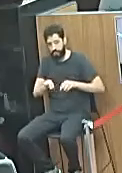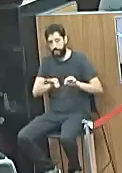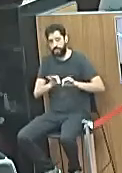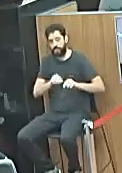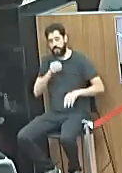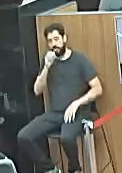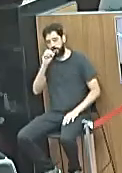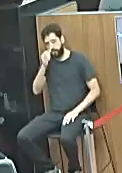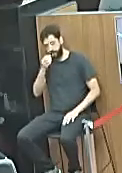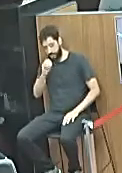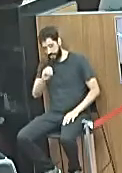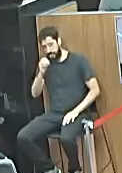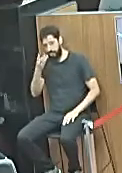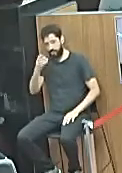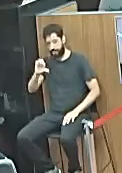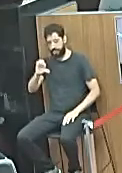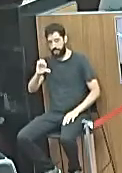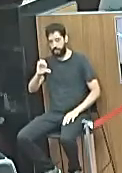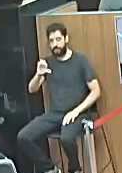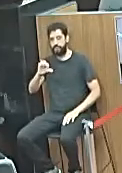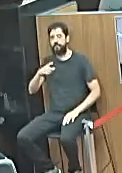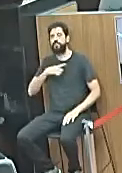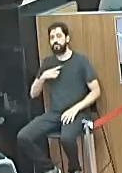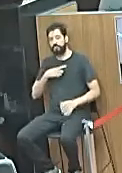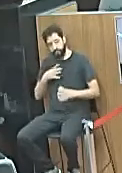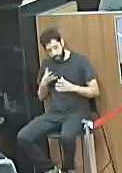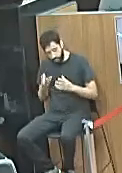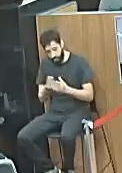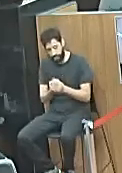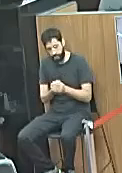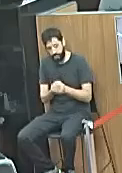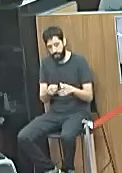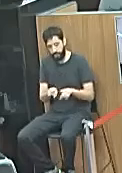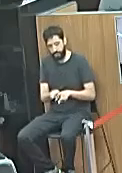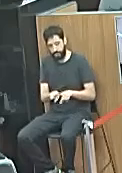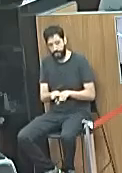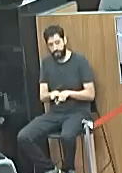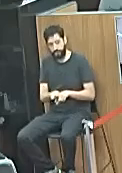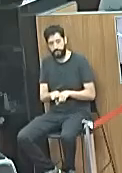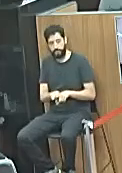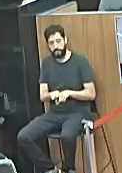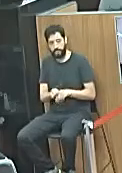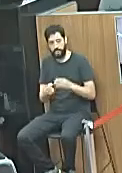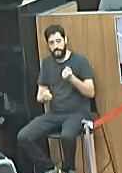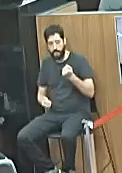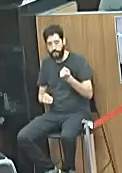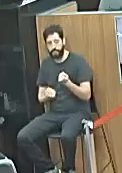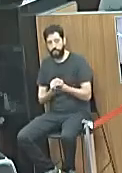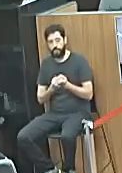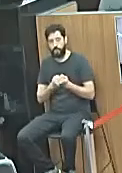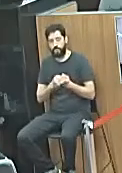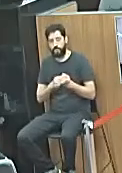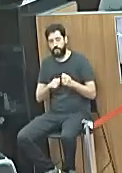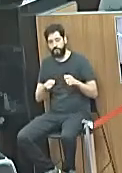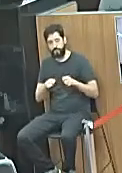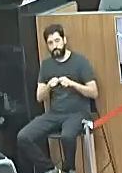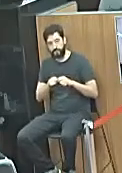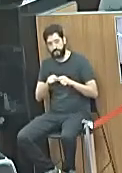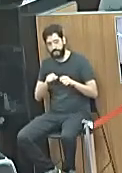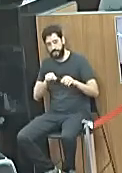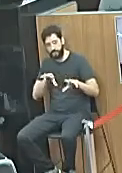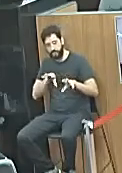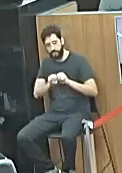0 39 com vistas a incluir em seu escopo também o apoio às atividades formação